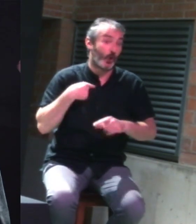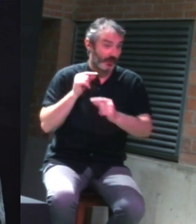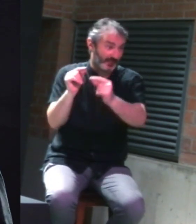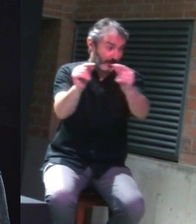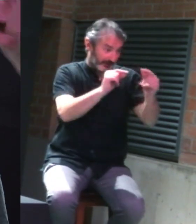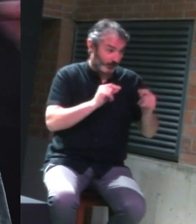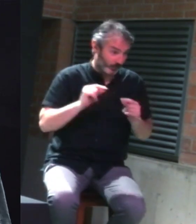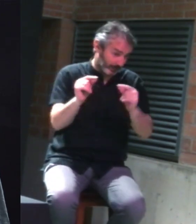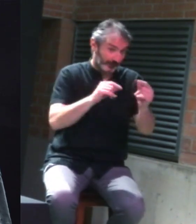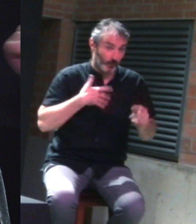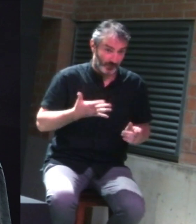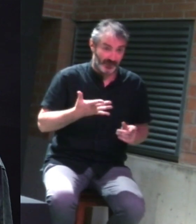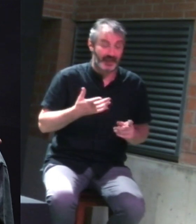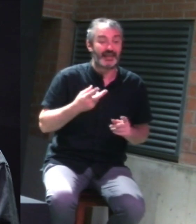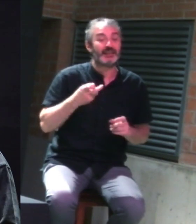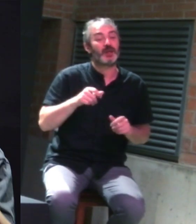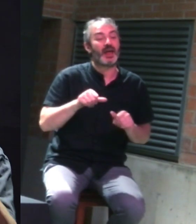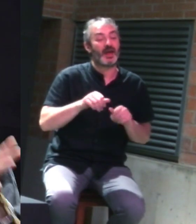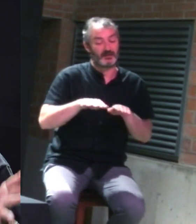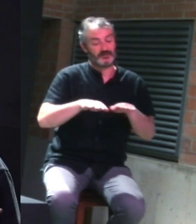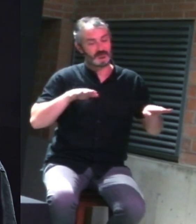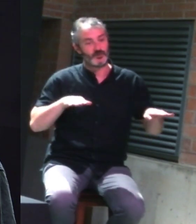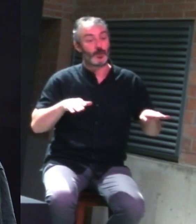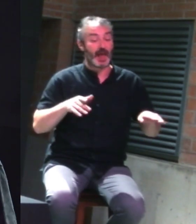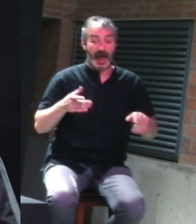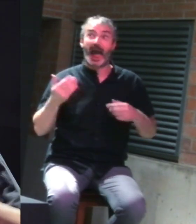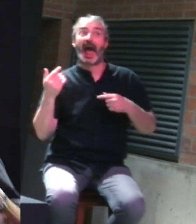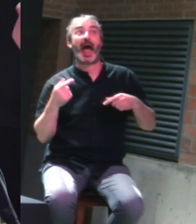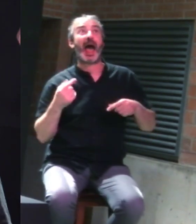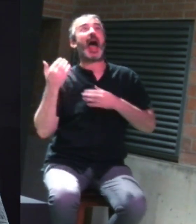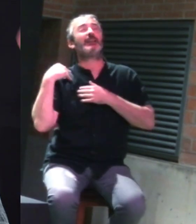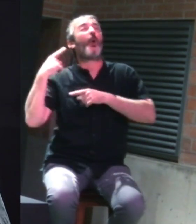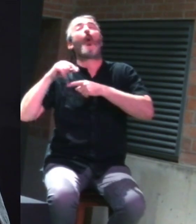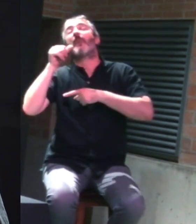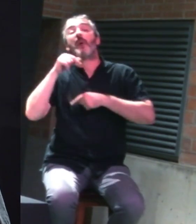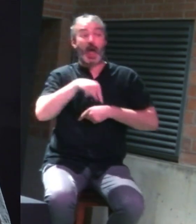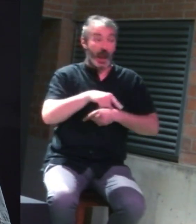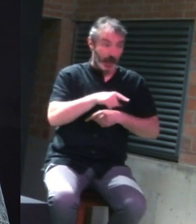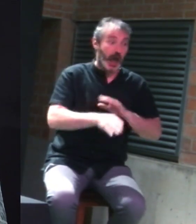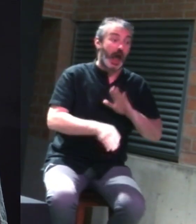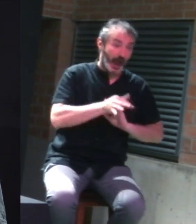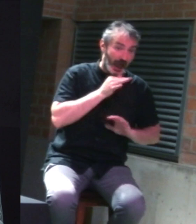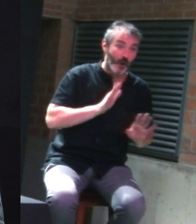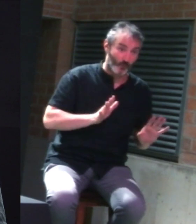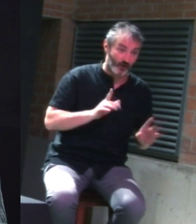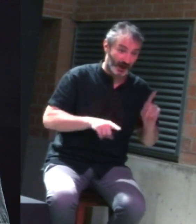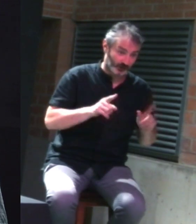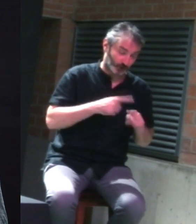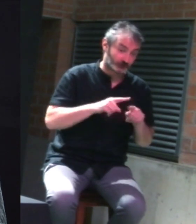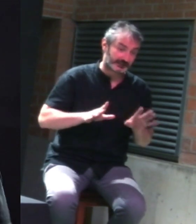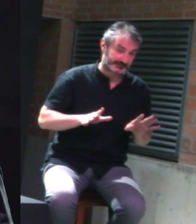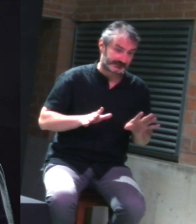un tema interesante a debatir, ¿no? La diferencia entre lo que sucedía en esta época y lo que sucede en la actualidad. Yo creo que la historia, si tiene